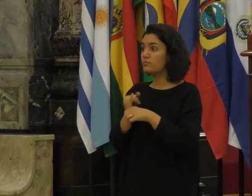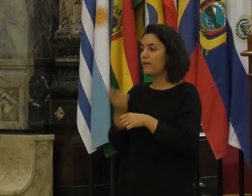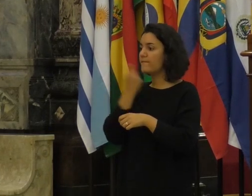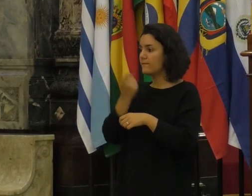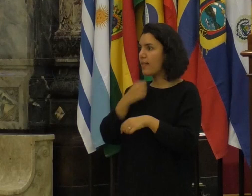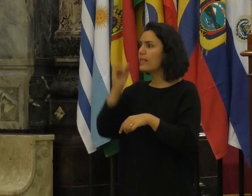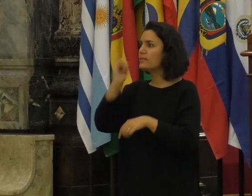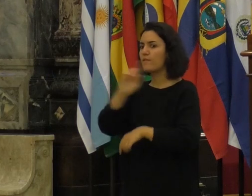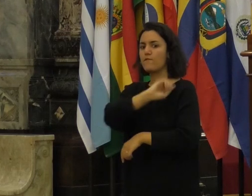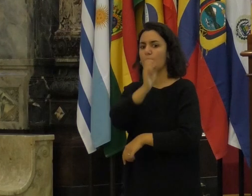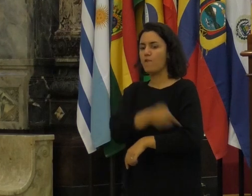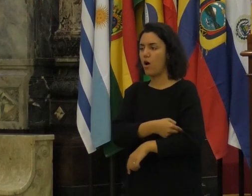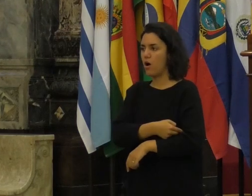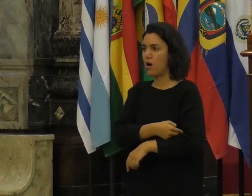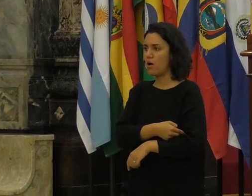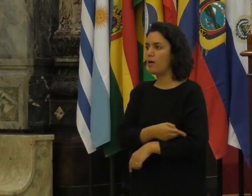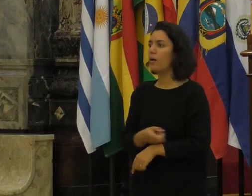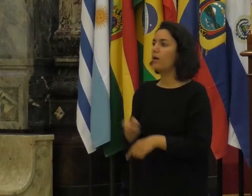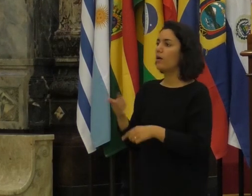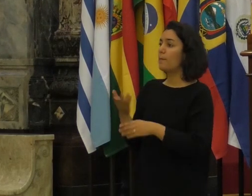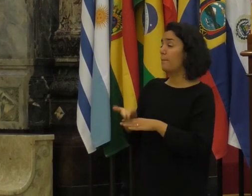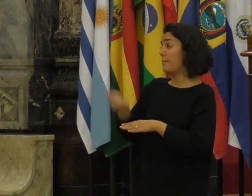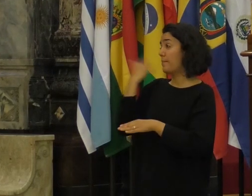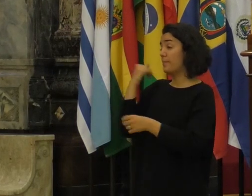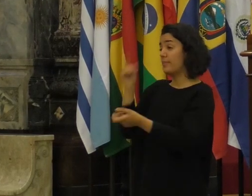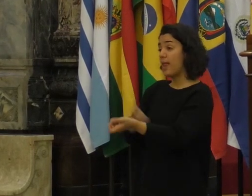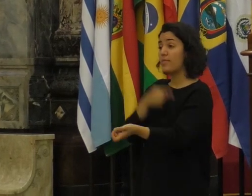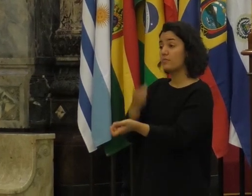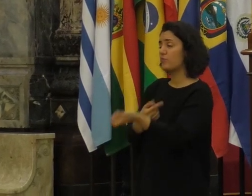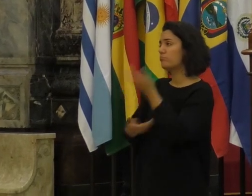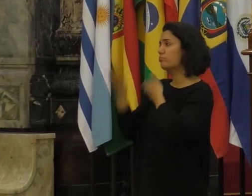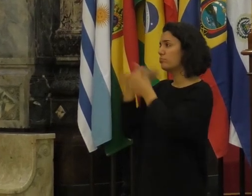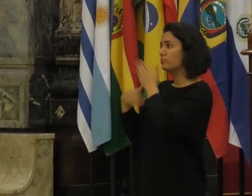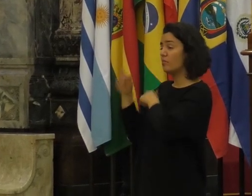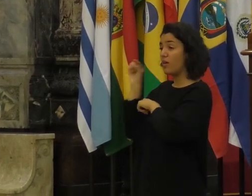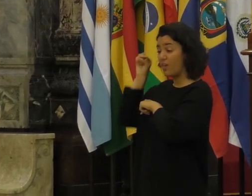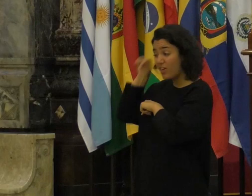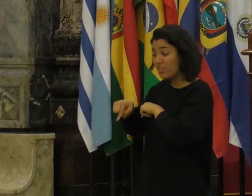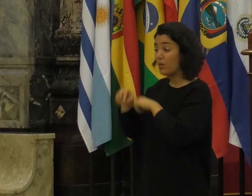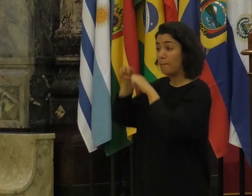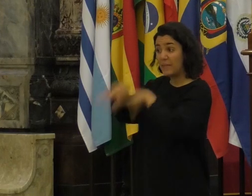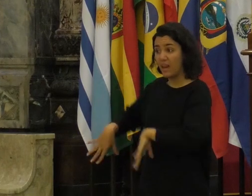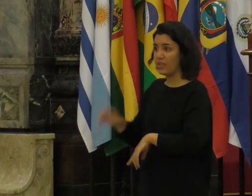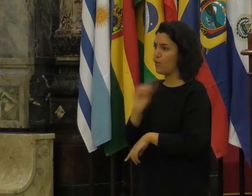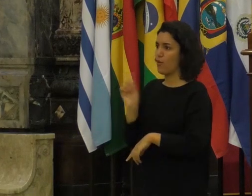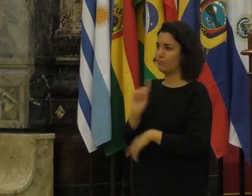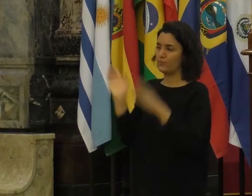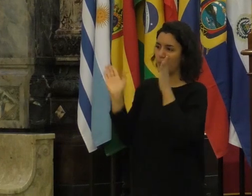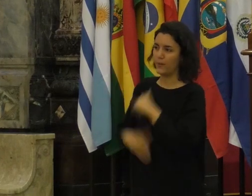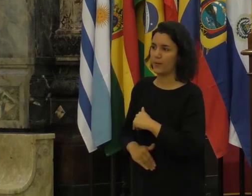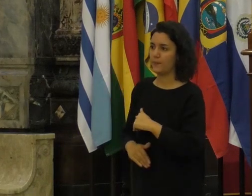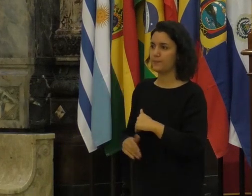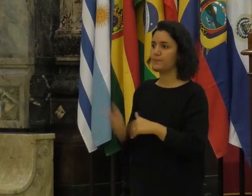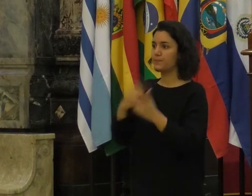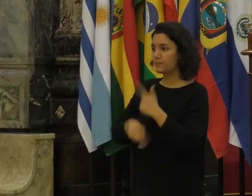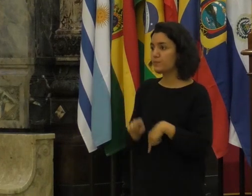fortalecidas y que arrastran una tradición que no se puede perder. Un modo, vemos,